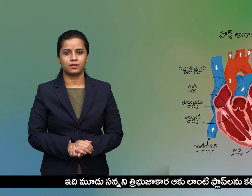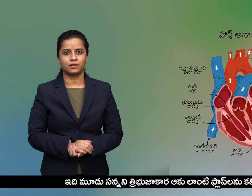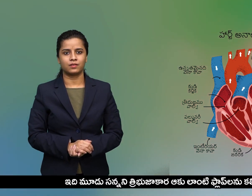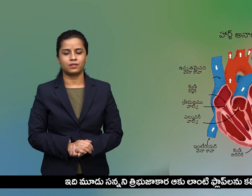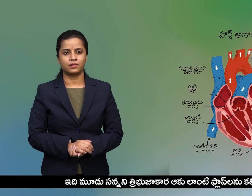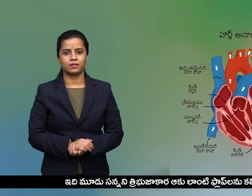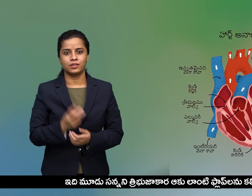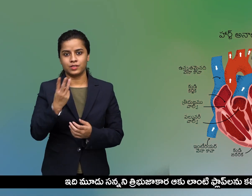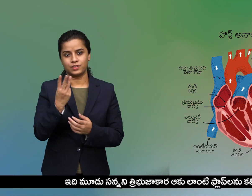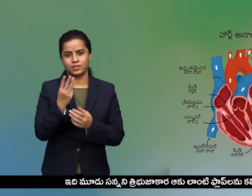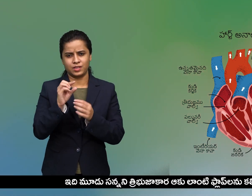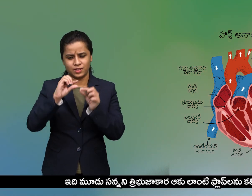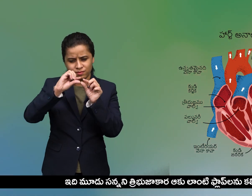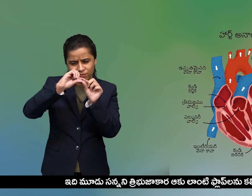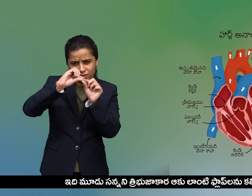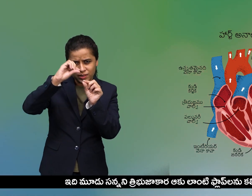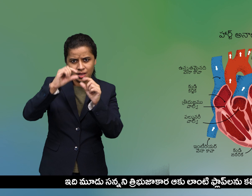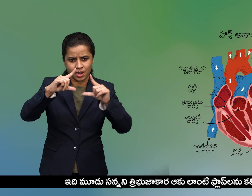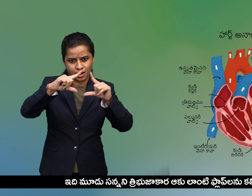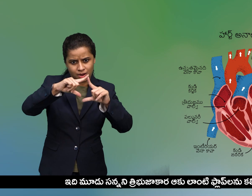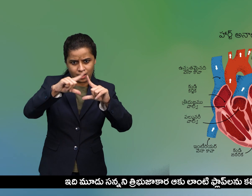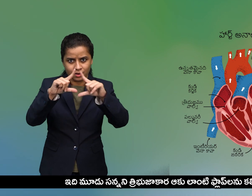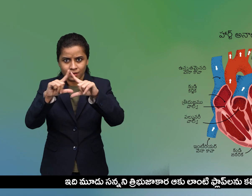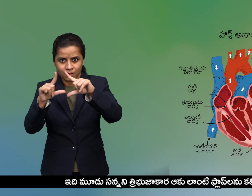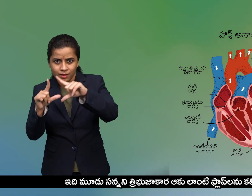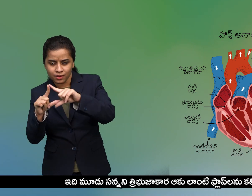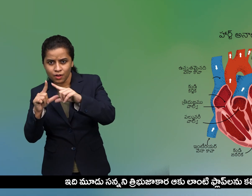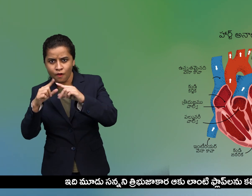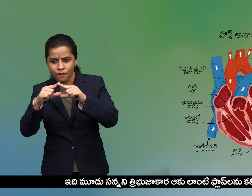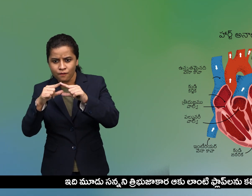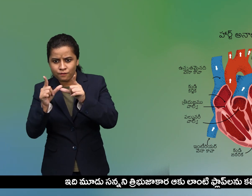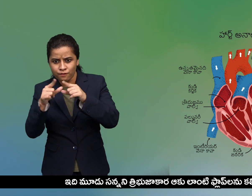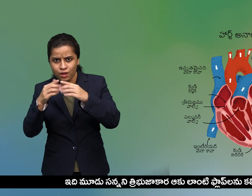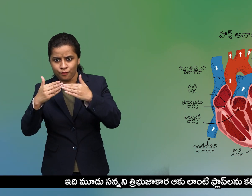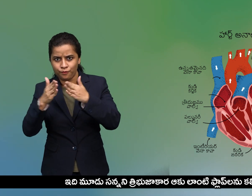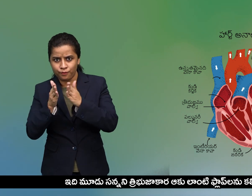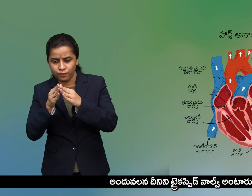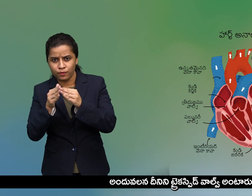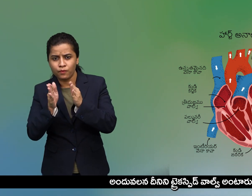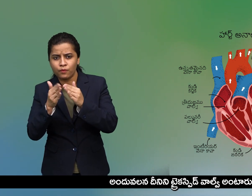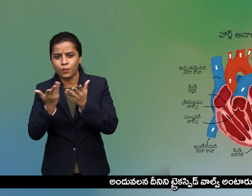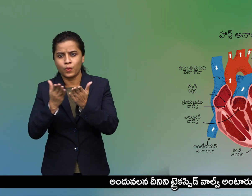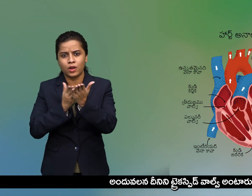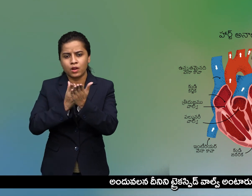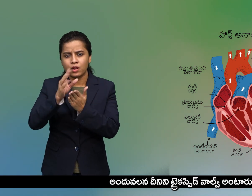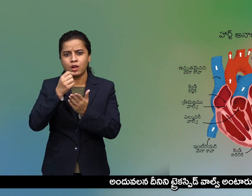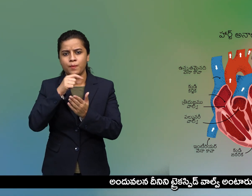ఇది 3 సన్నని త్రిభుజాకార ఆకులాంటి ఫ్లాప్లను కలిగి ఉంటుంది. అందువలన